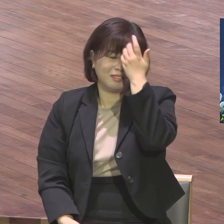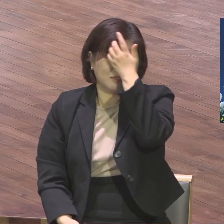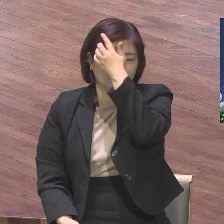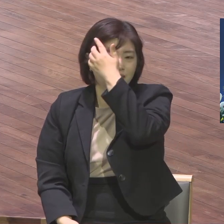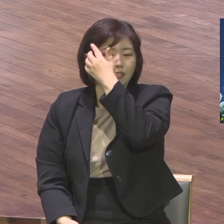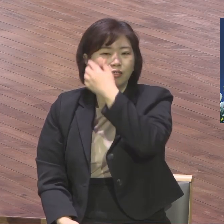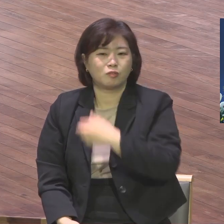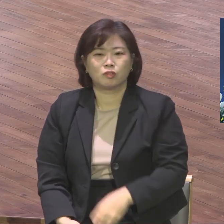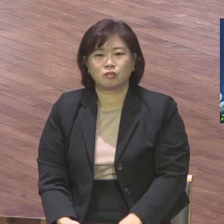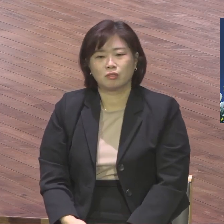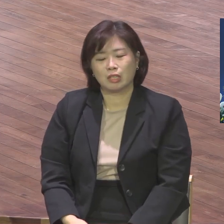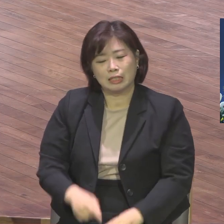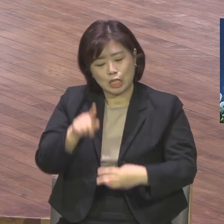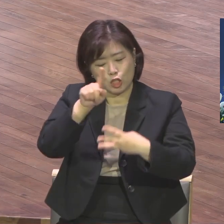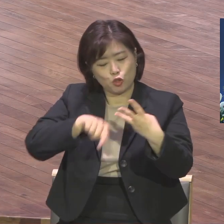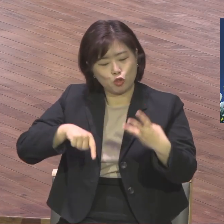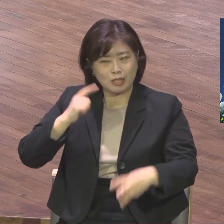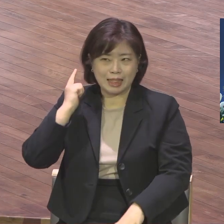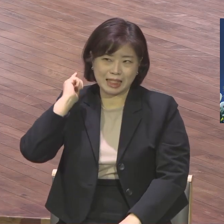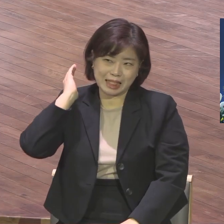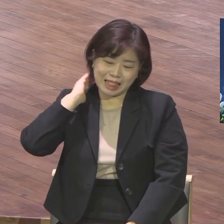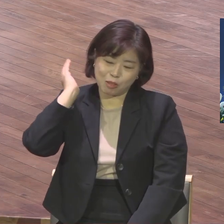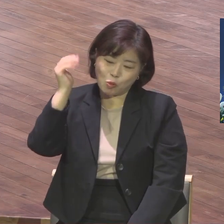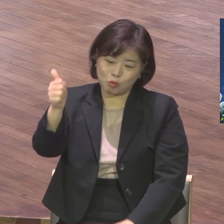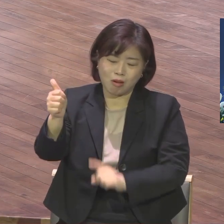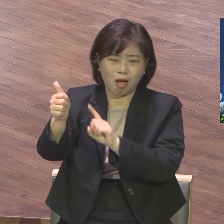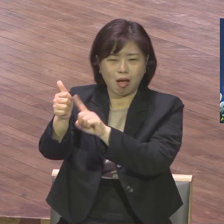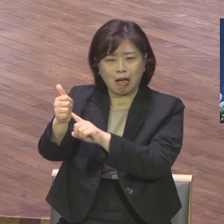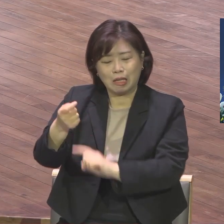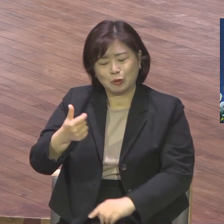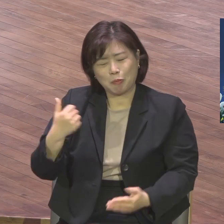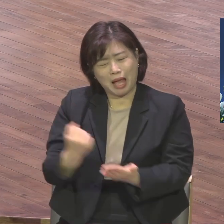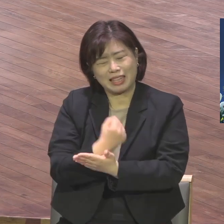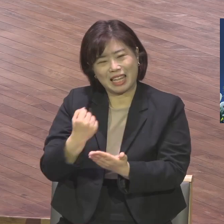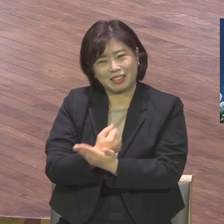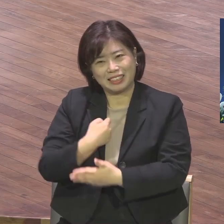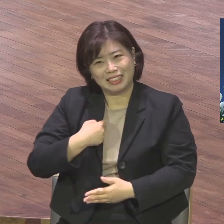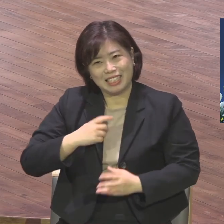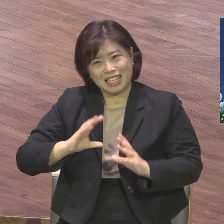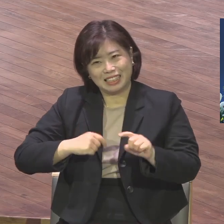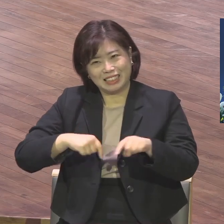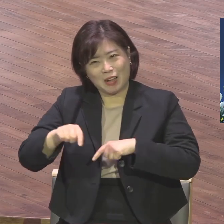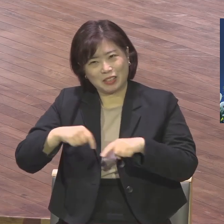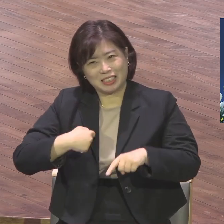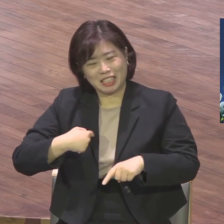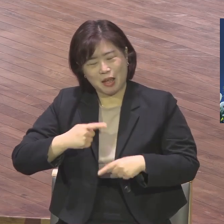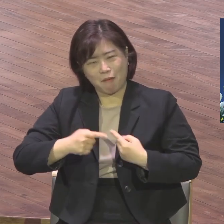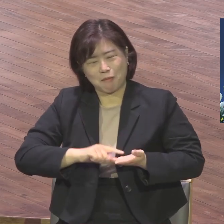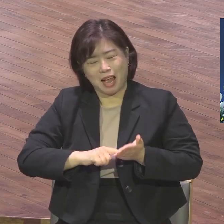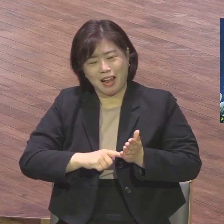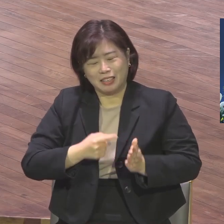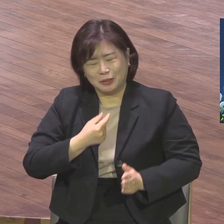정말 왜 저런지 모르겠어. 오늘 정치 이야기 좀 할까? 아니